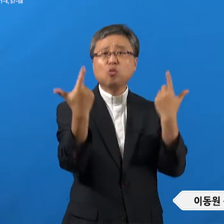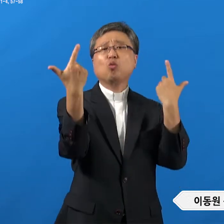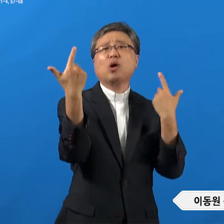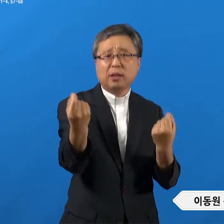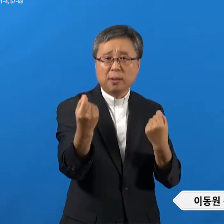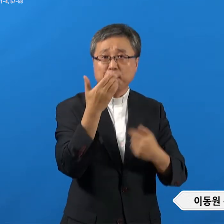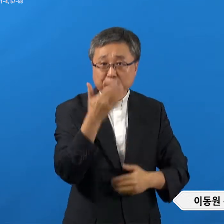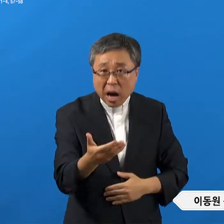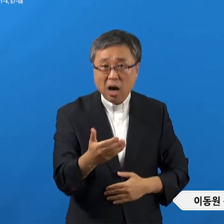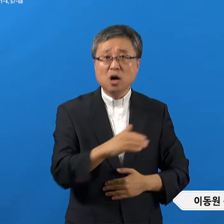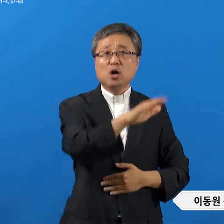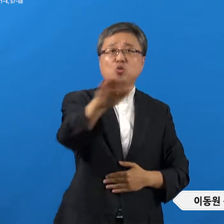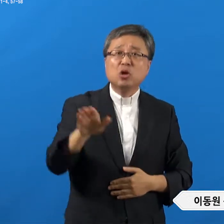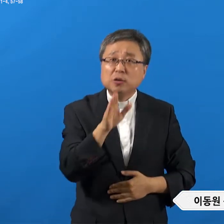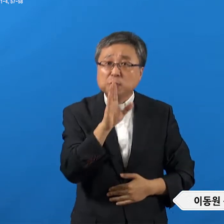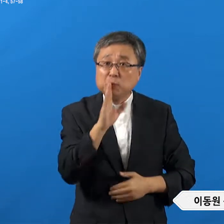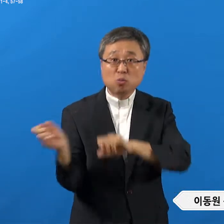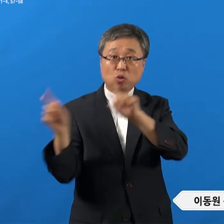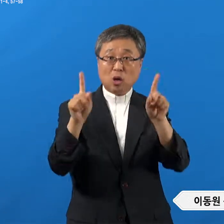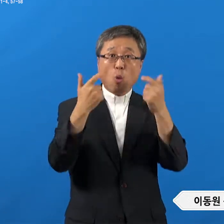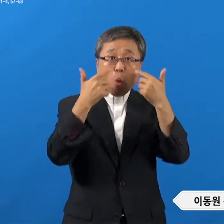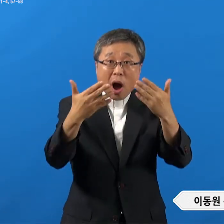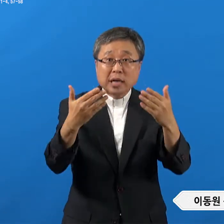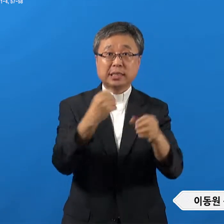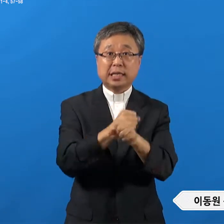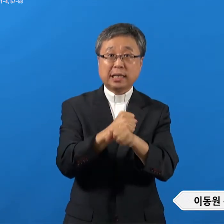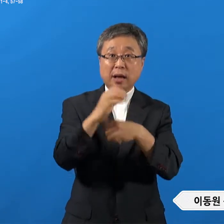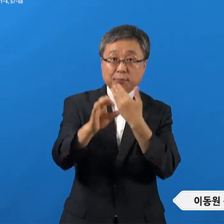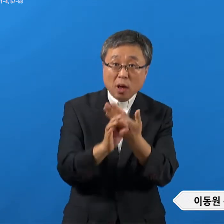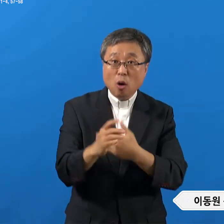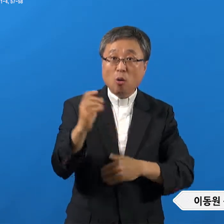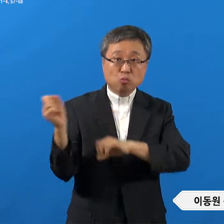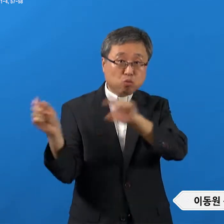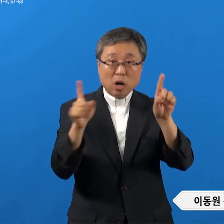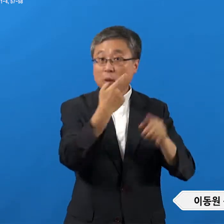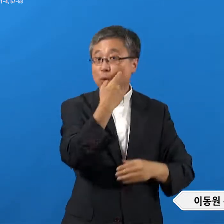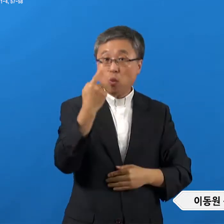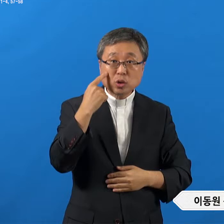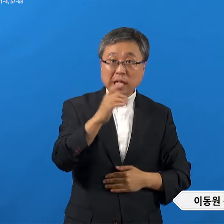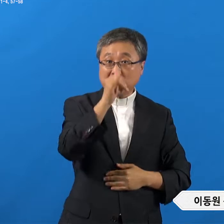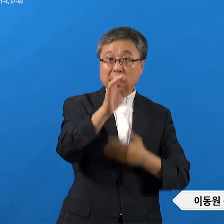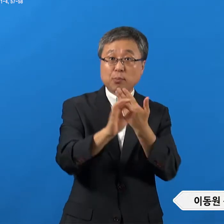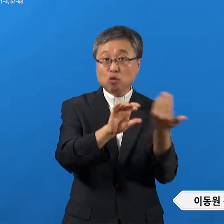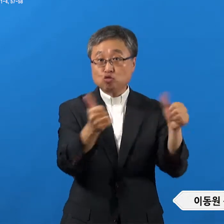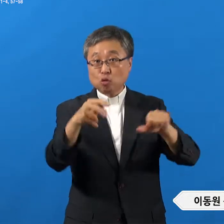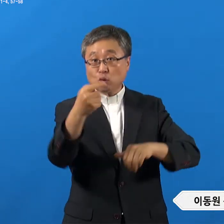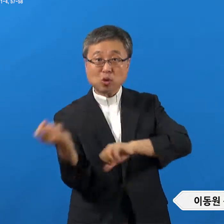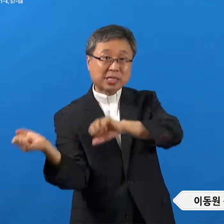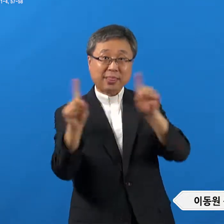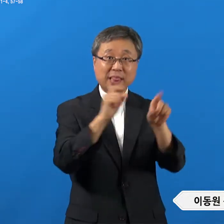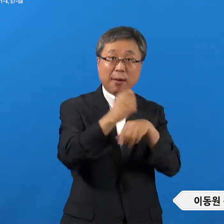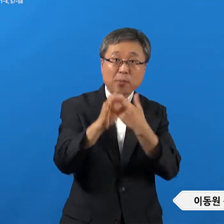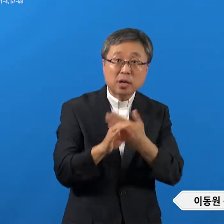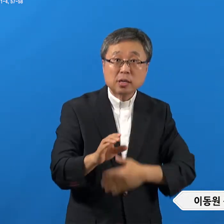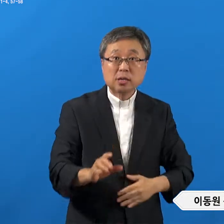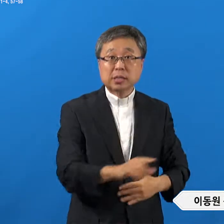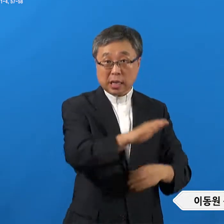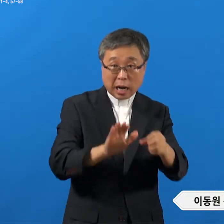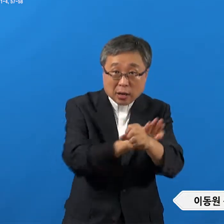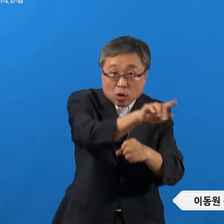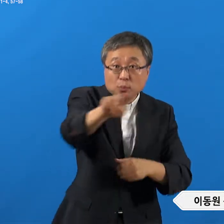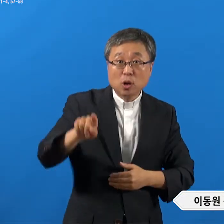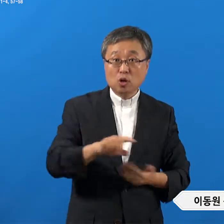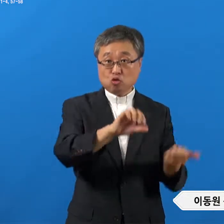것이에요. 정말 그 부활이 확실하다면, 부활이 보장되어 있다면, 죽어도 산다면 사랑하는 여러분, 죽음에